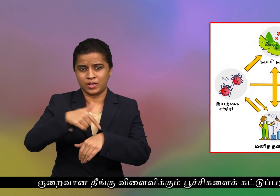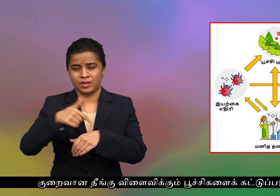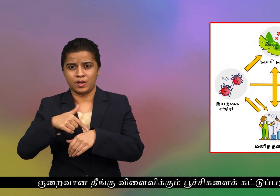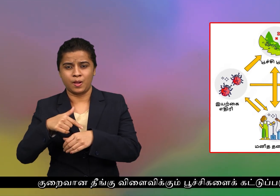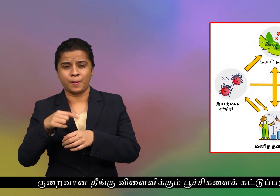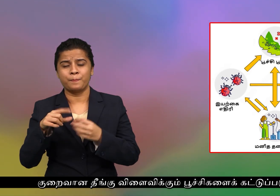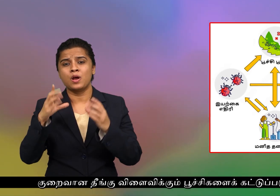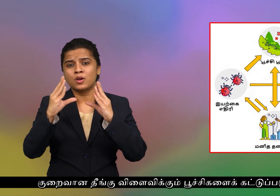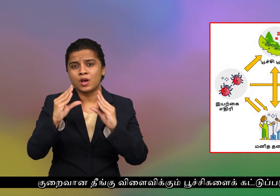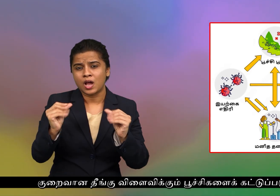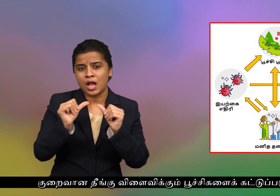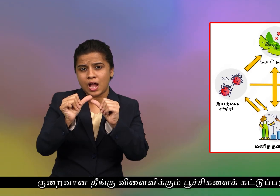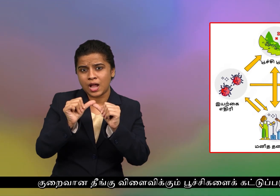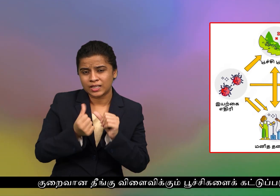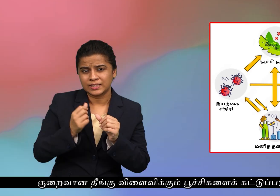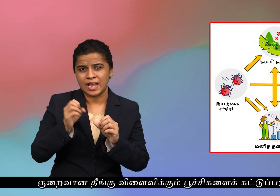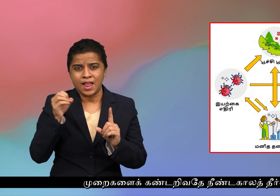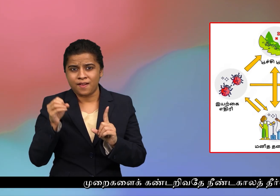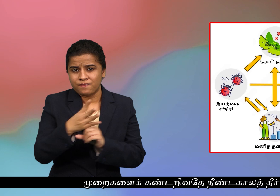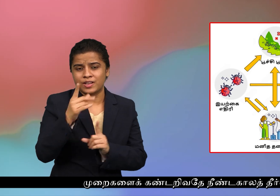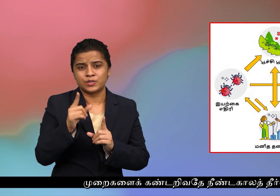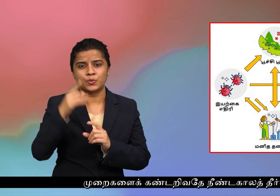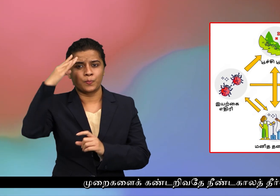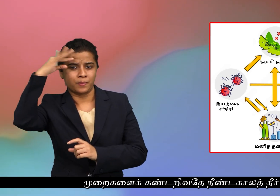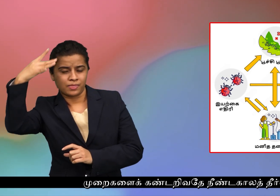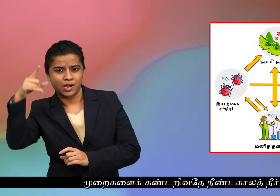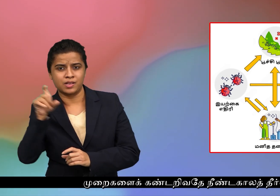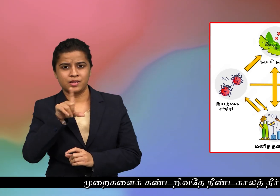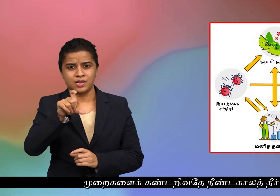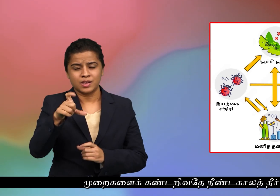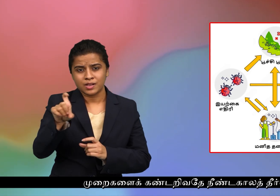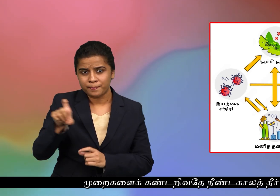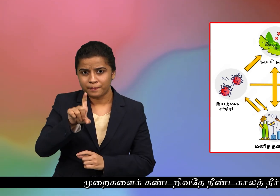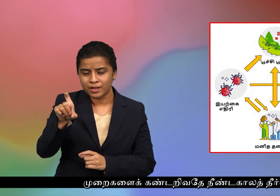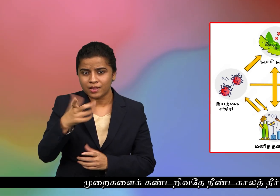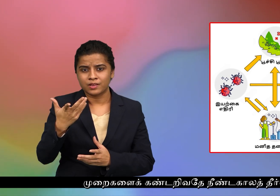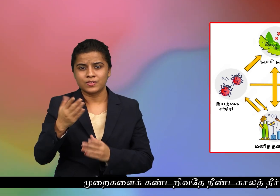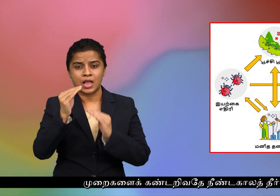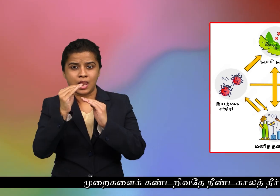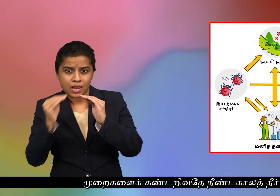விளைவிக்கும் பூச்சிகளை கட்டுப்படுத்தும் பயனுள்ள முறைகளை கண்டறிவதே நீண்டகால தீர்வாகும்.